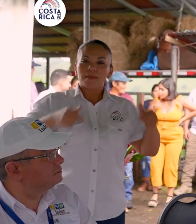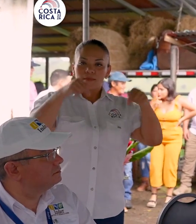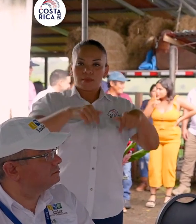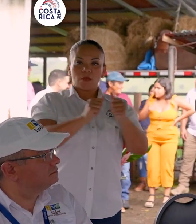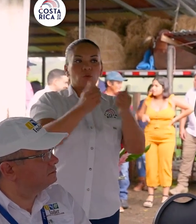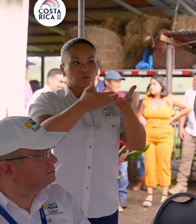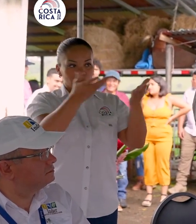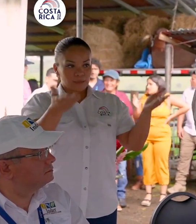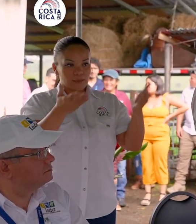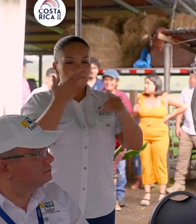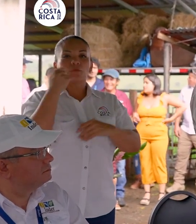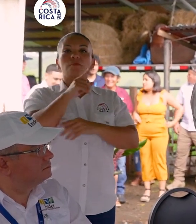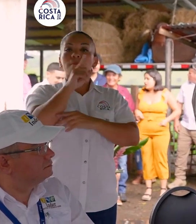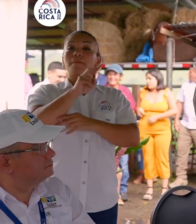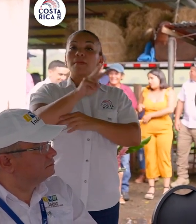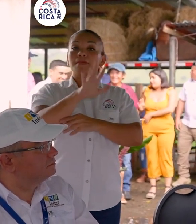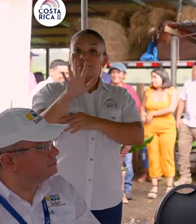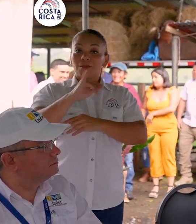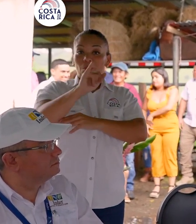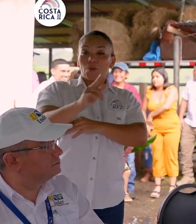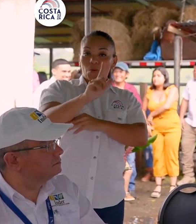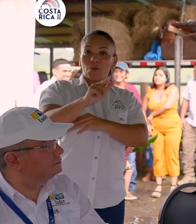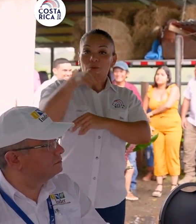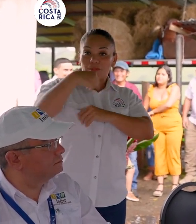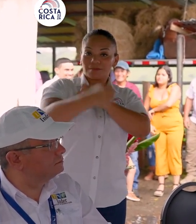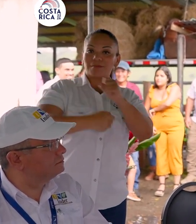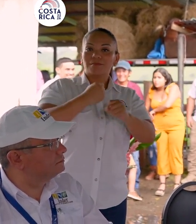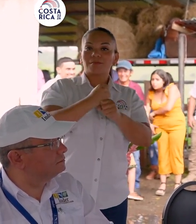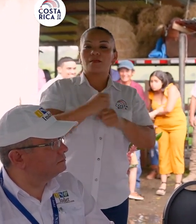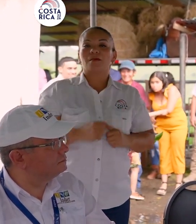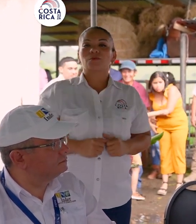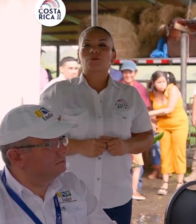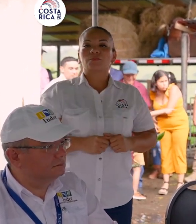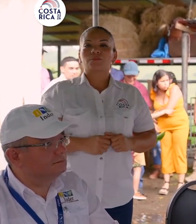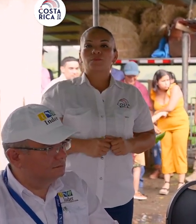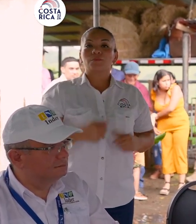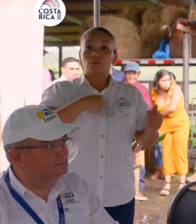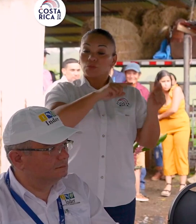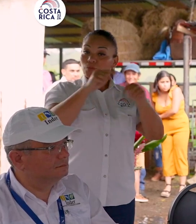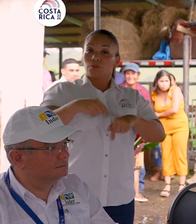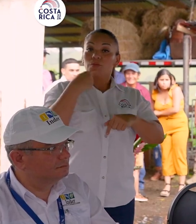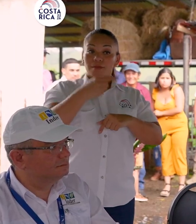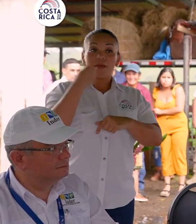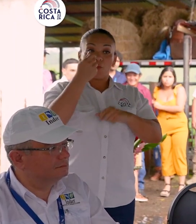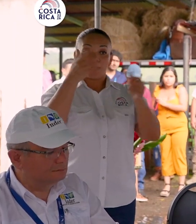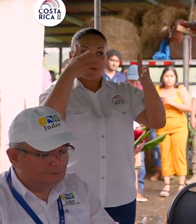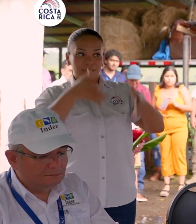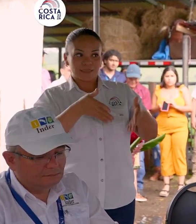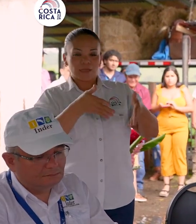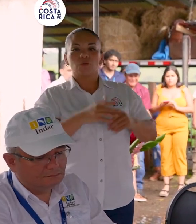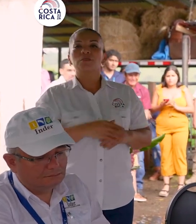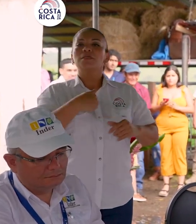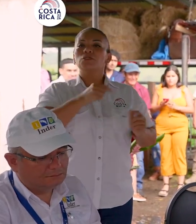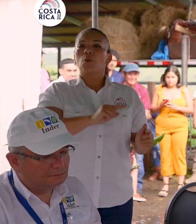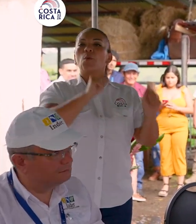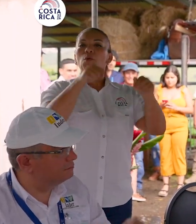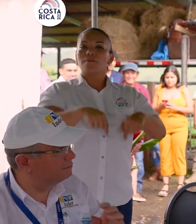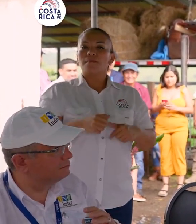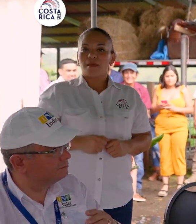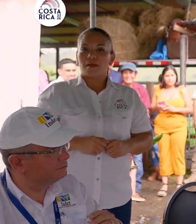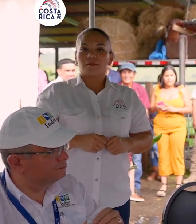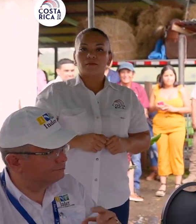aquí, porque el 25 de julio de este año, yo les dije a los guanacastecos que yo volvía en